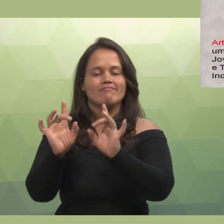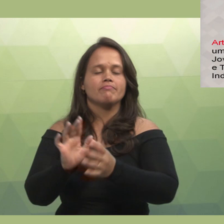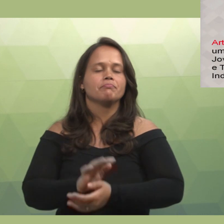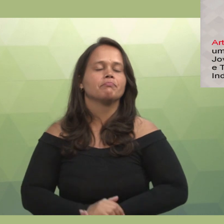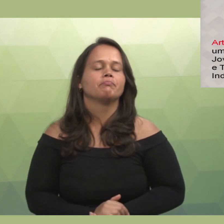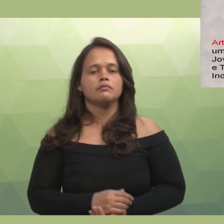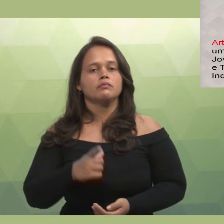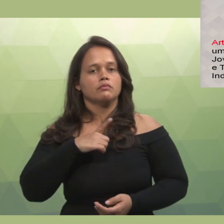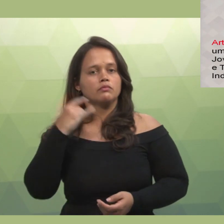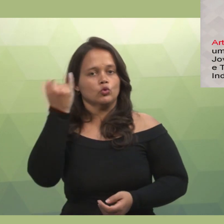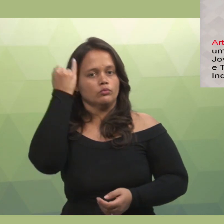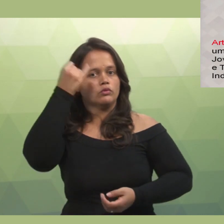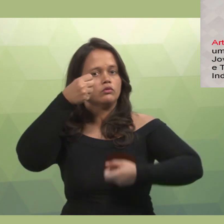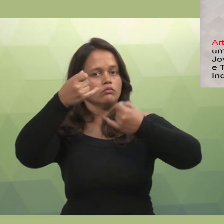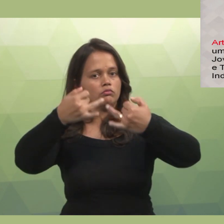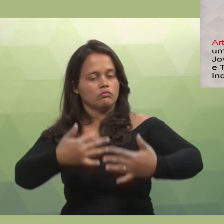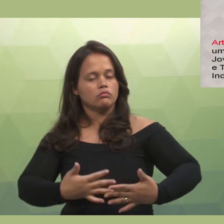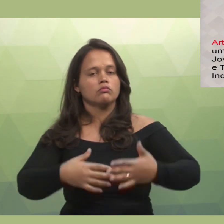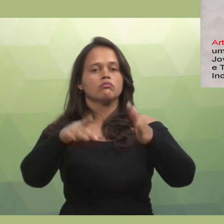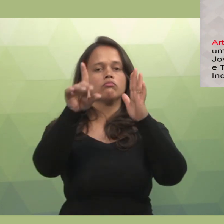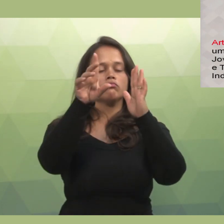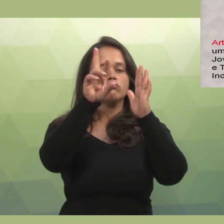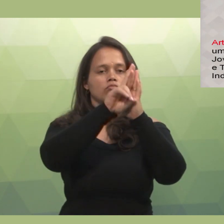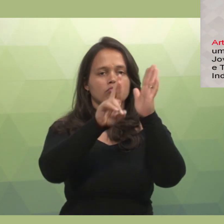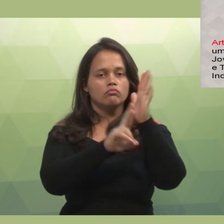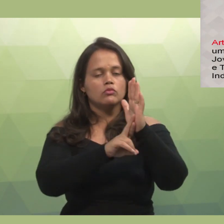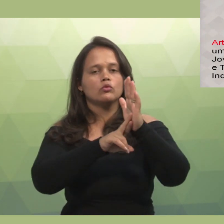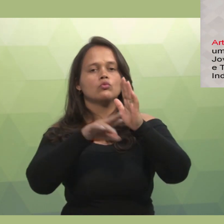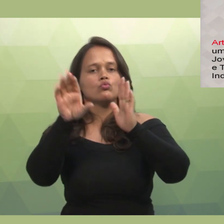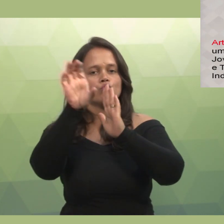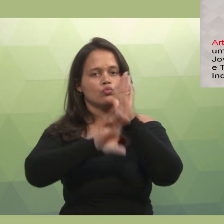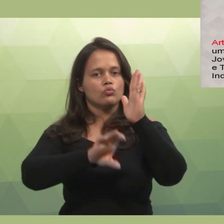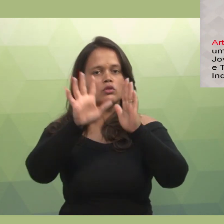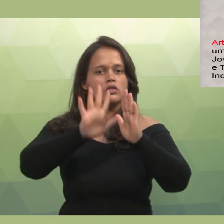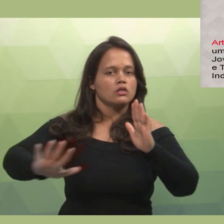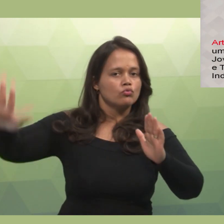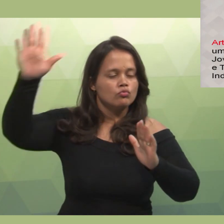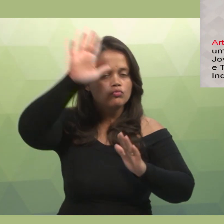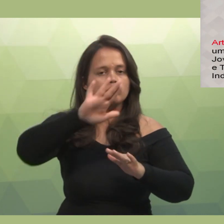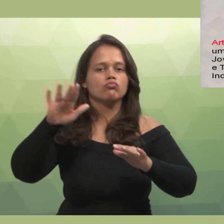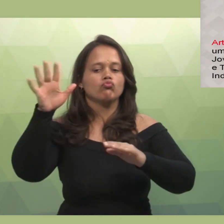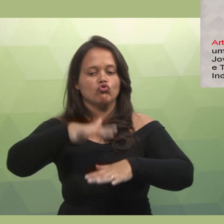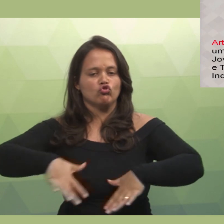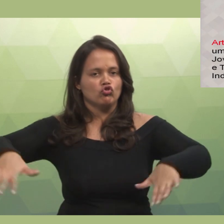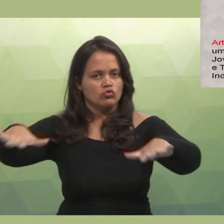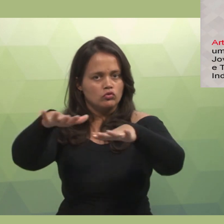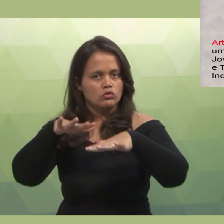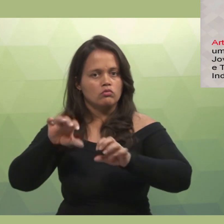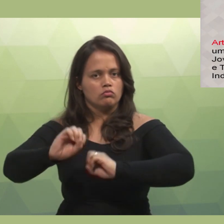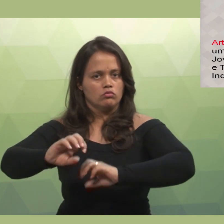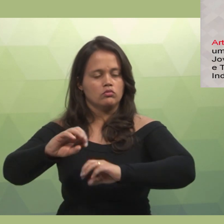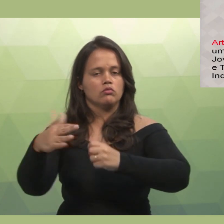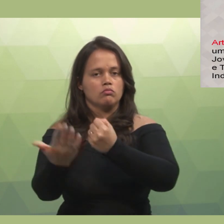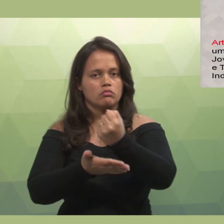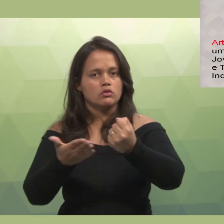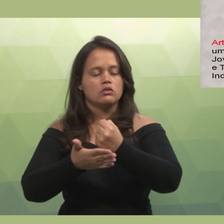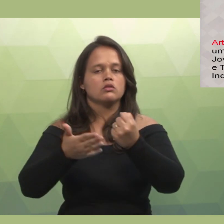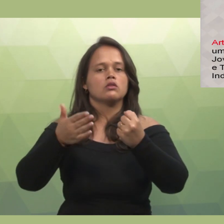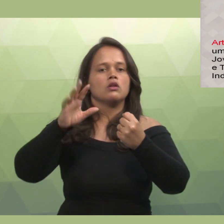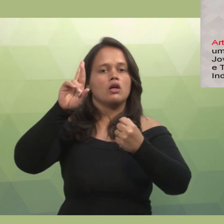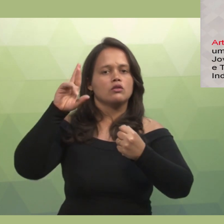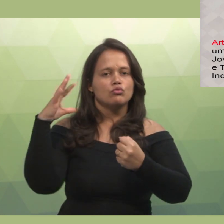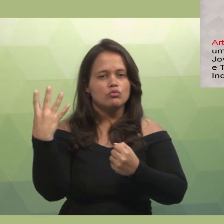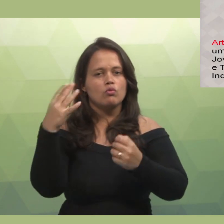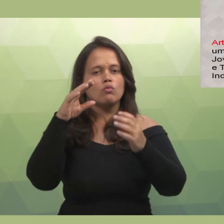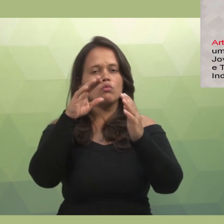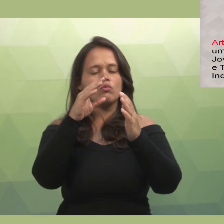Cabe ressaltar aqui que as diretrizes curriculares nacionais gerais para a educação básica, a Resolução 4 de